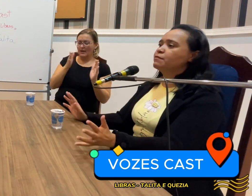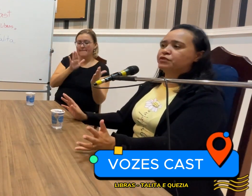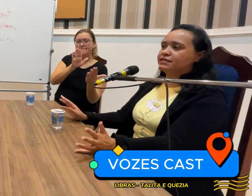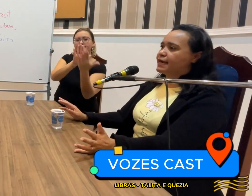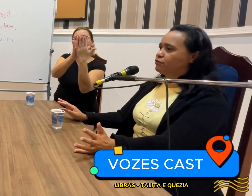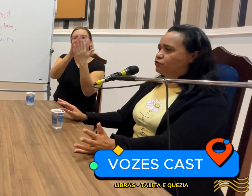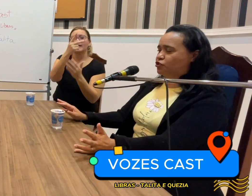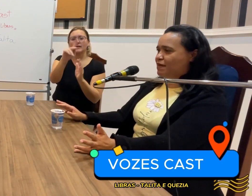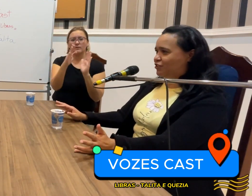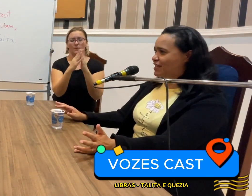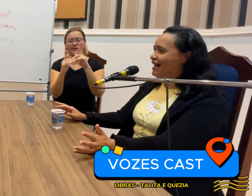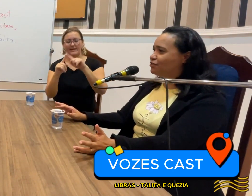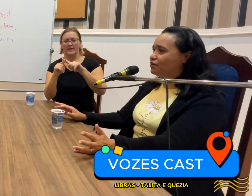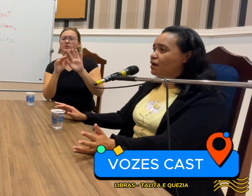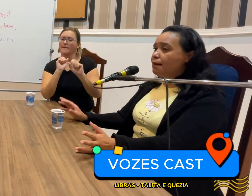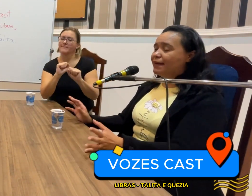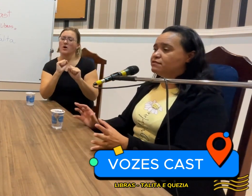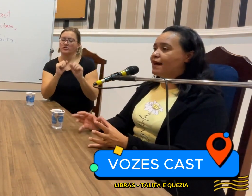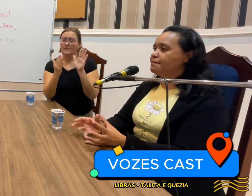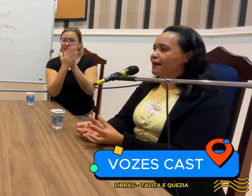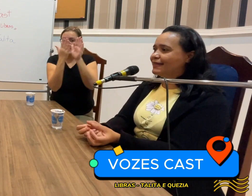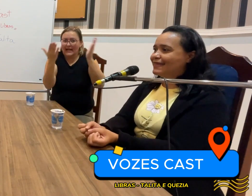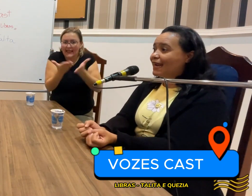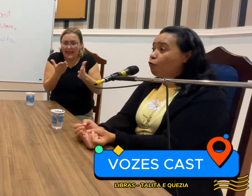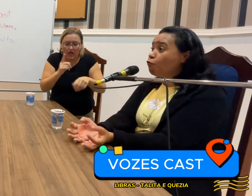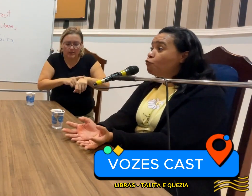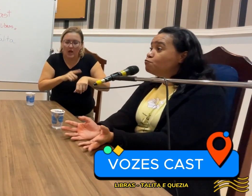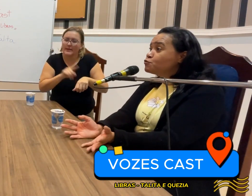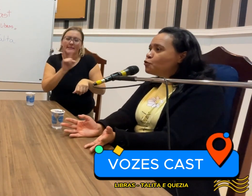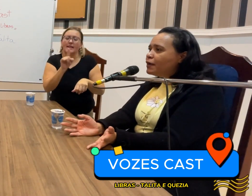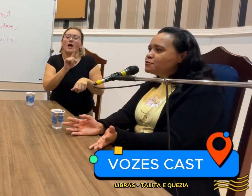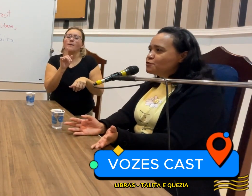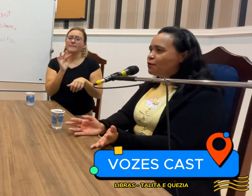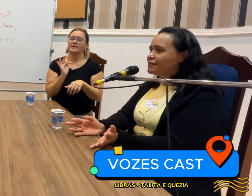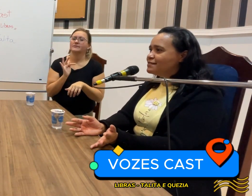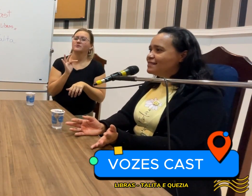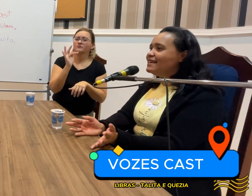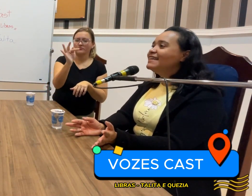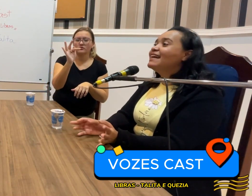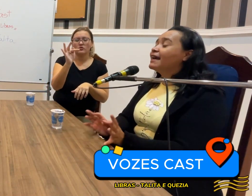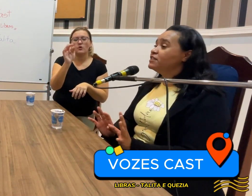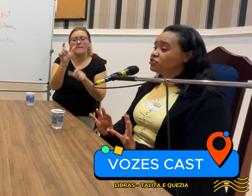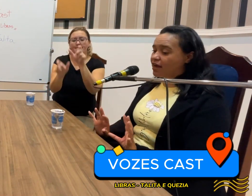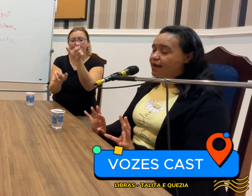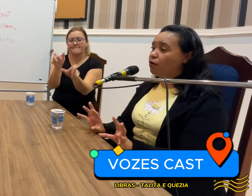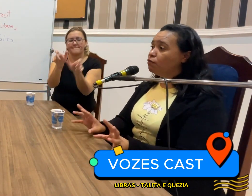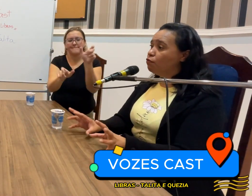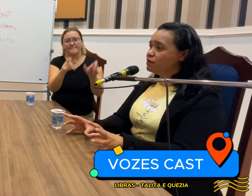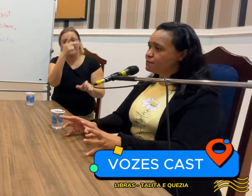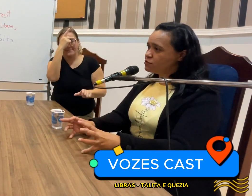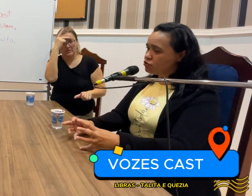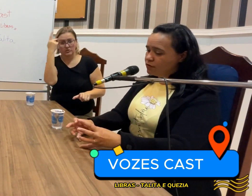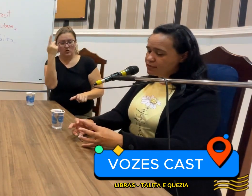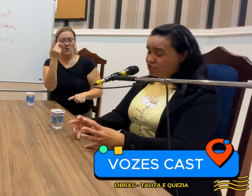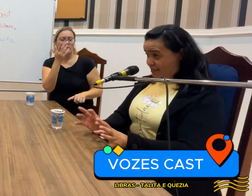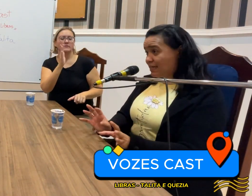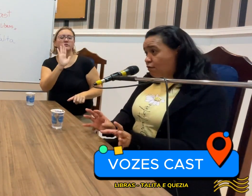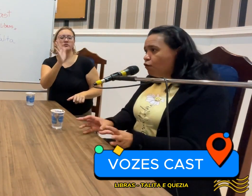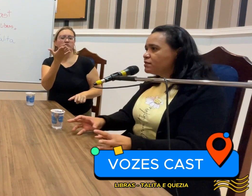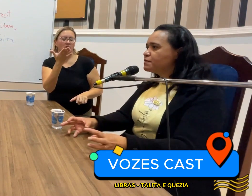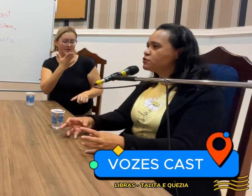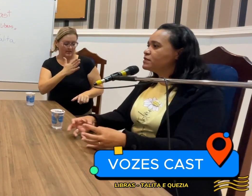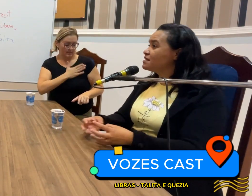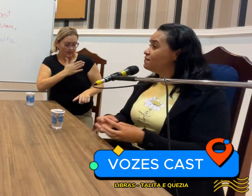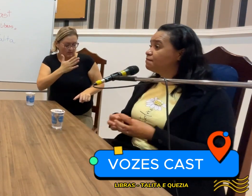impactar 100% de imediato, mas vai impactar alguns corações. Exatamente. E aí já